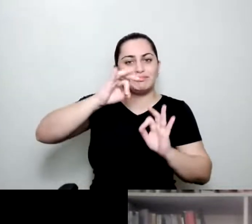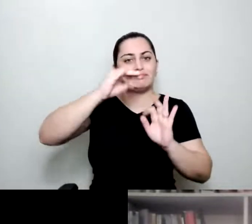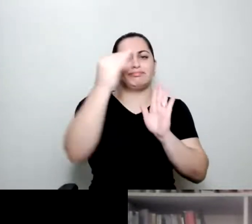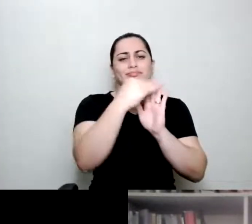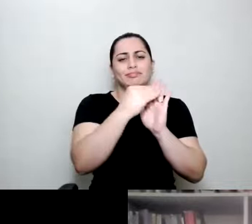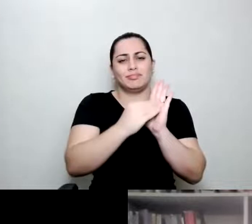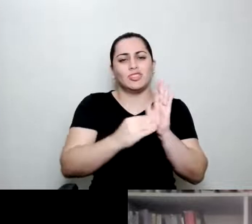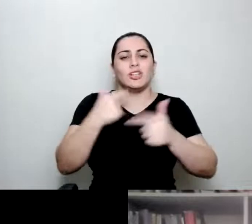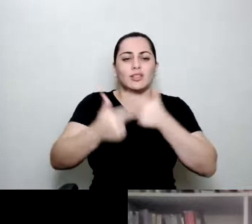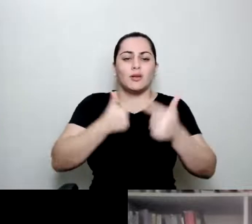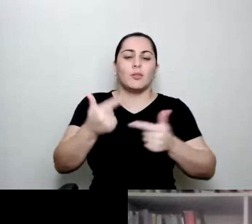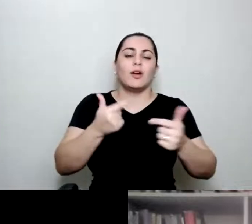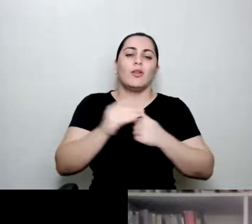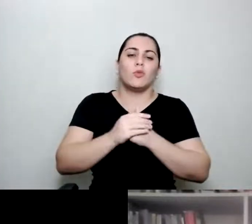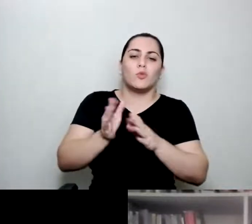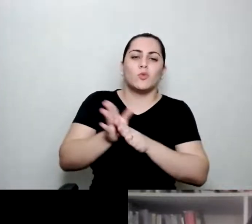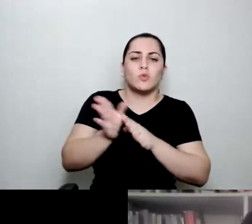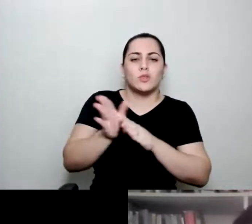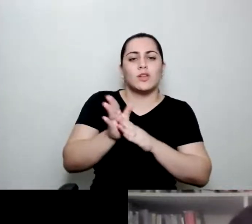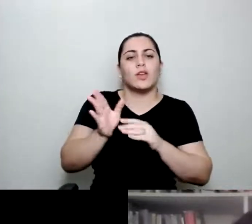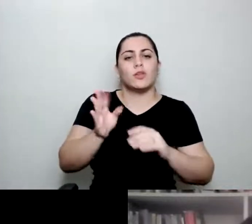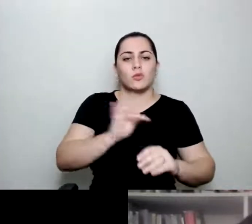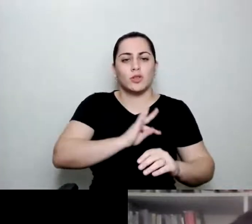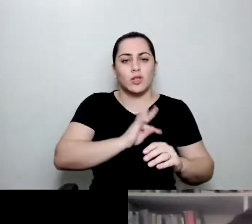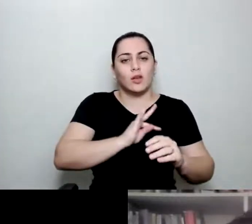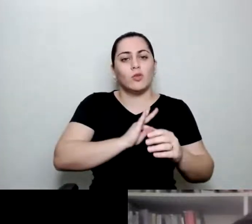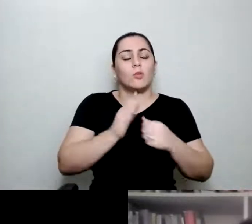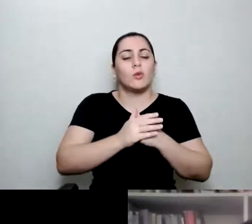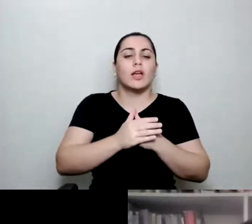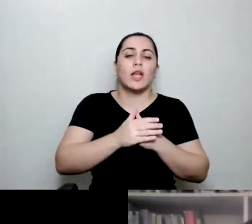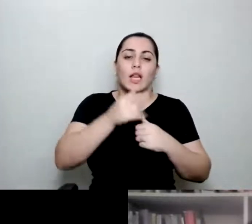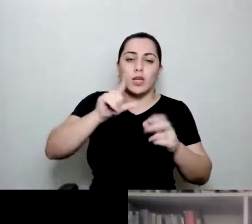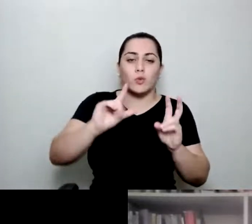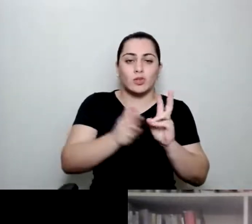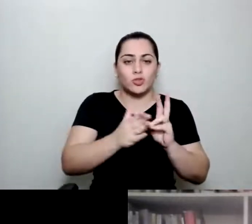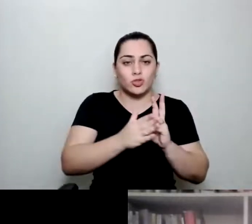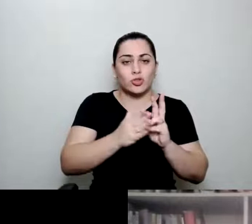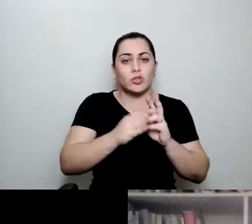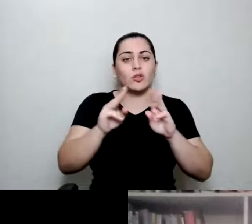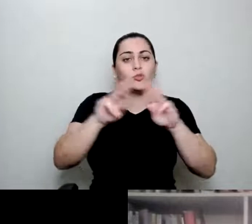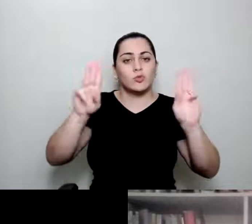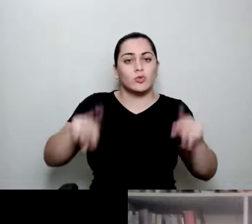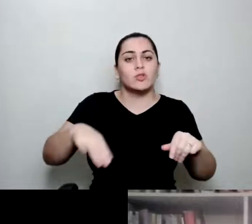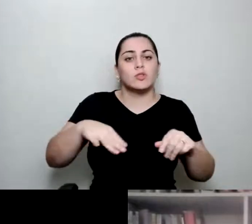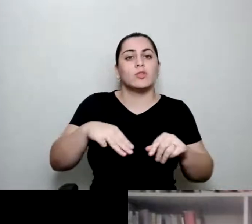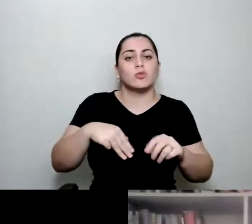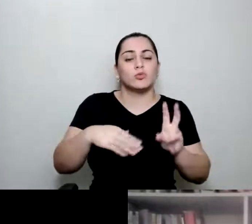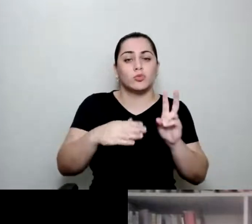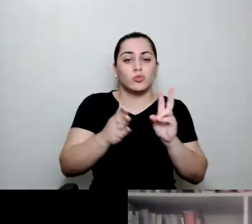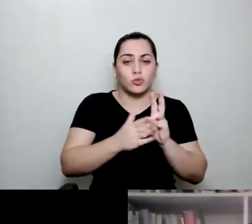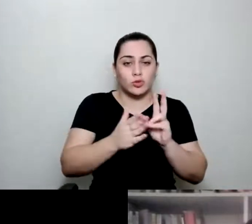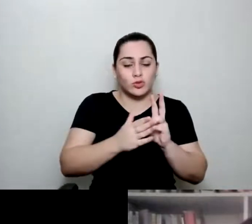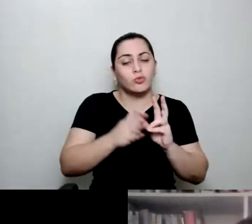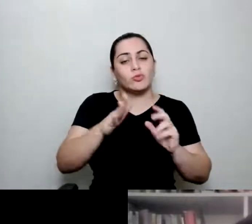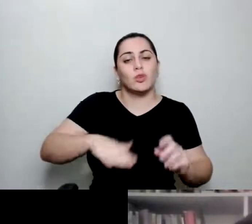trabalhou como consultor técnico no programa de documentação de línguas indígenas do Museu do Índio, Unesco, coordenou